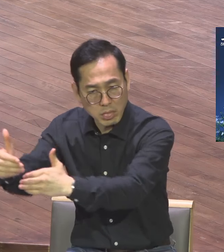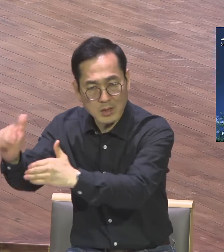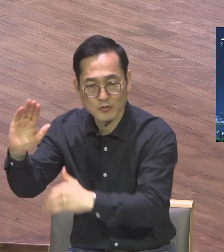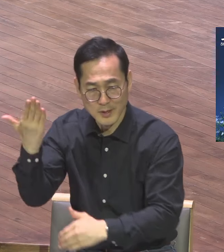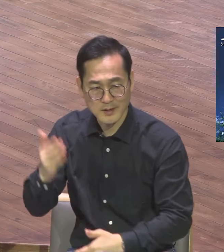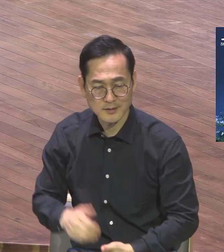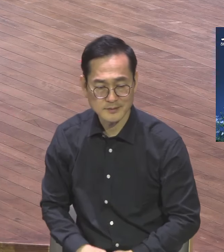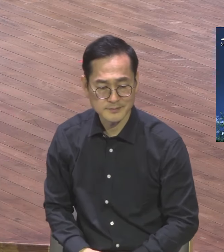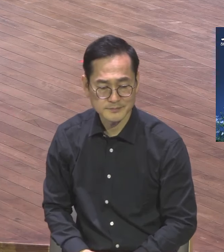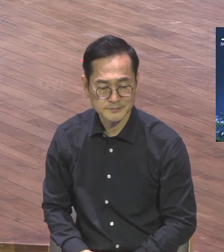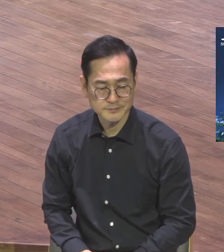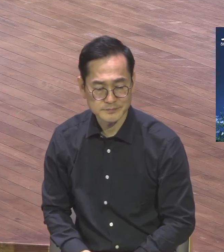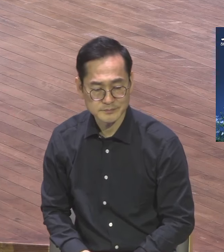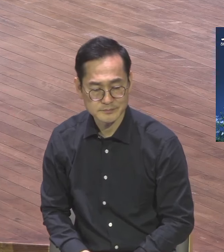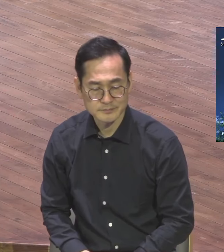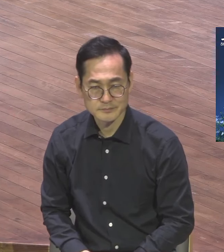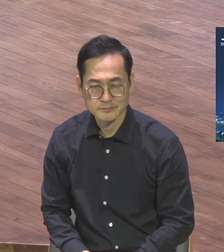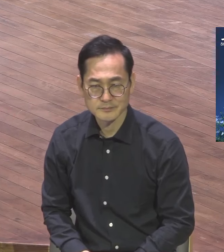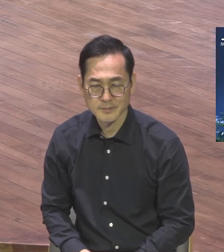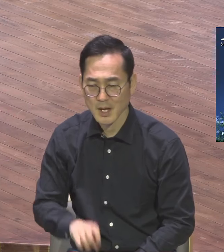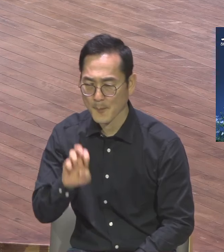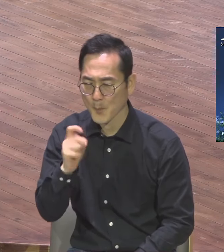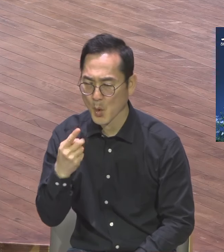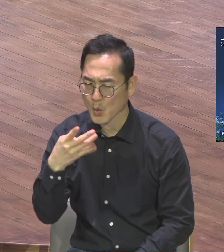이후에 모레비안 이 공동체는요